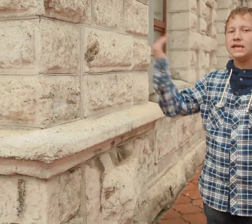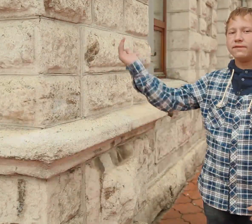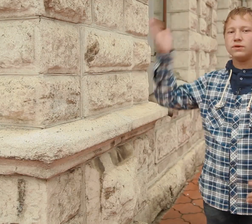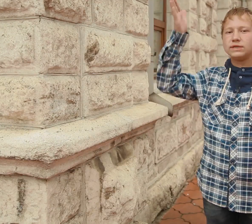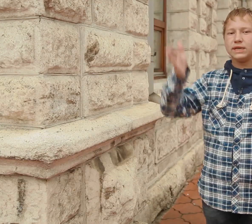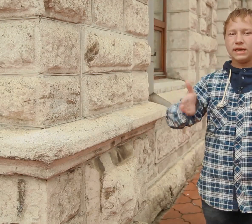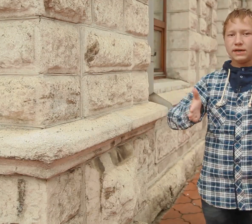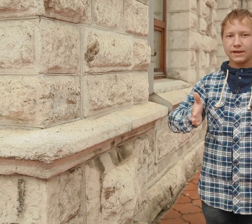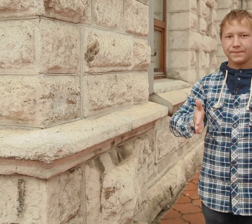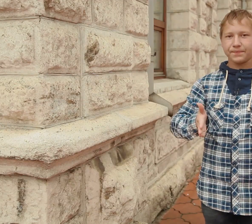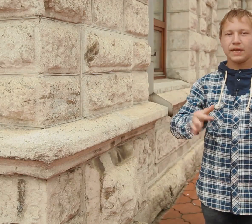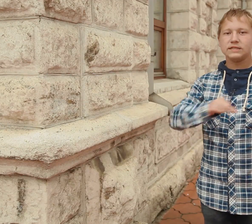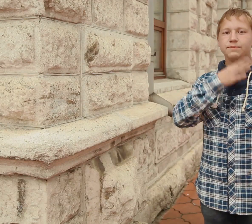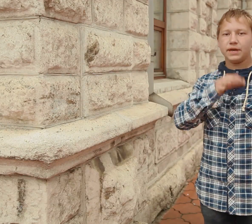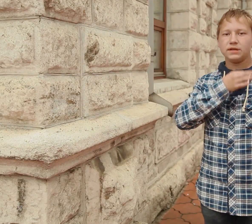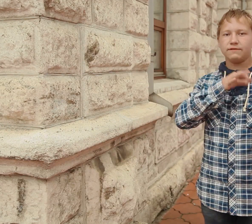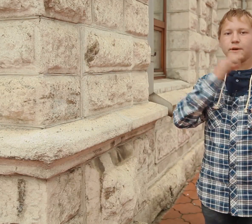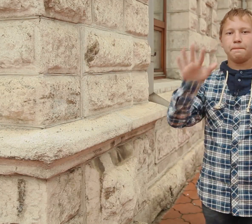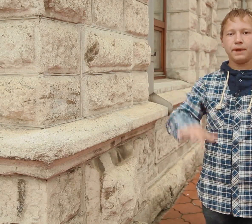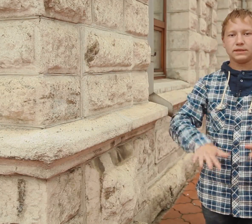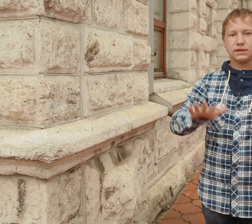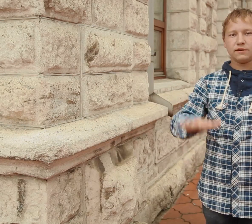Его стены из белого местного